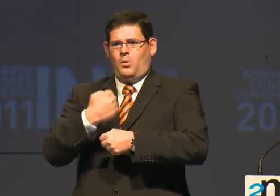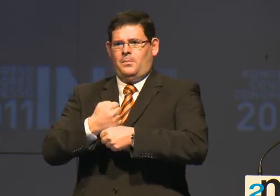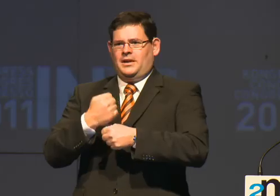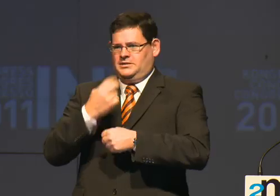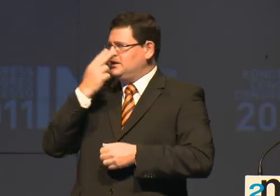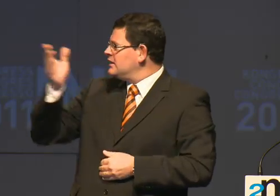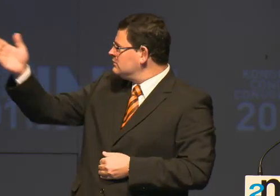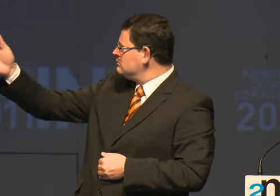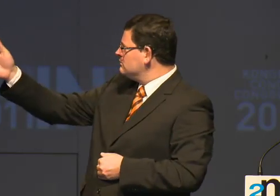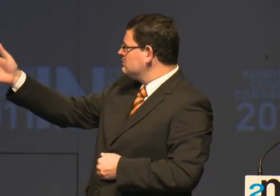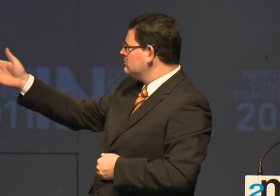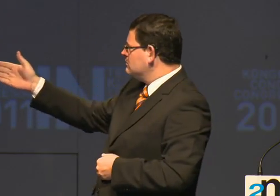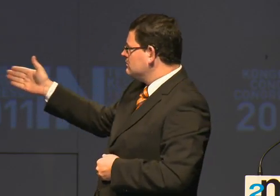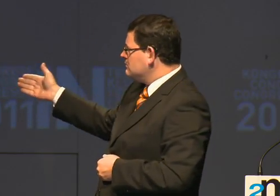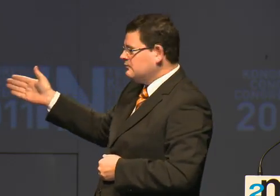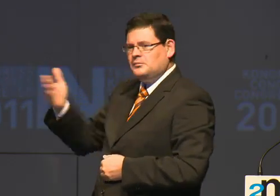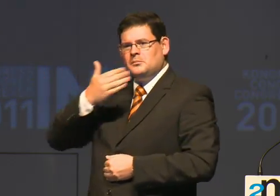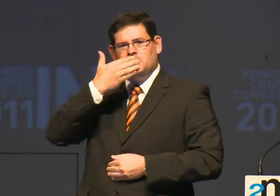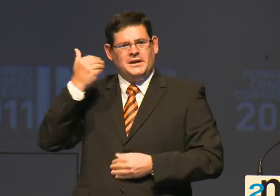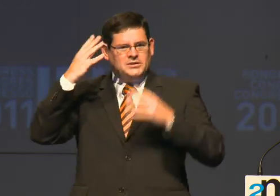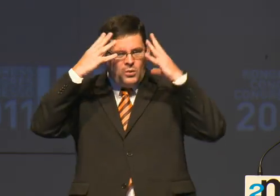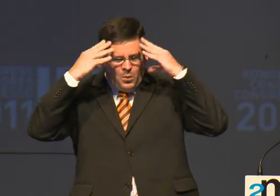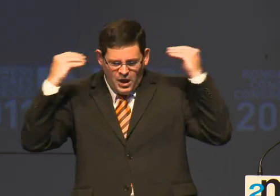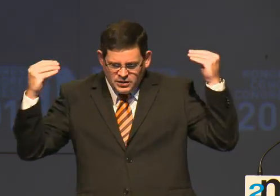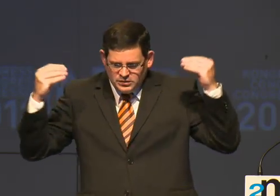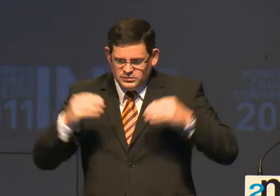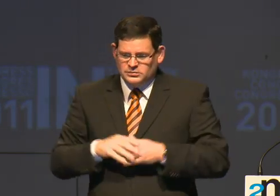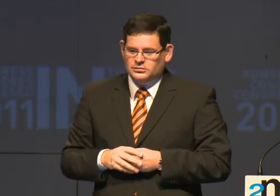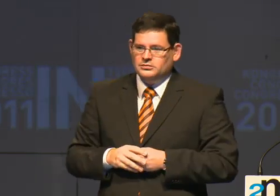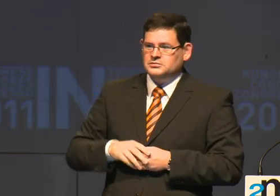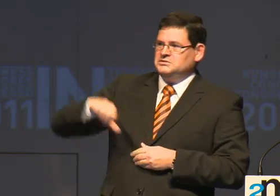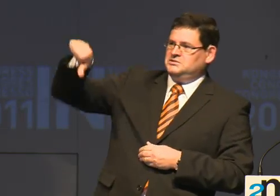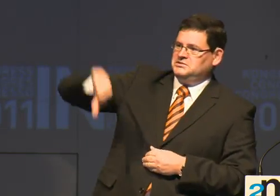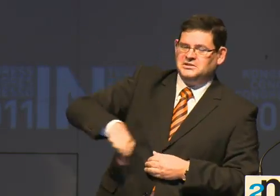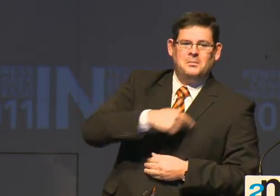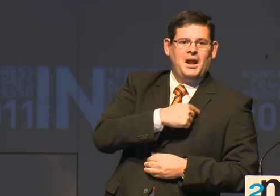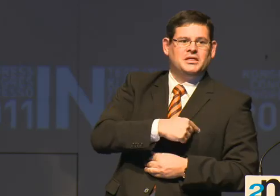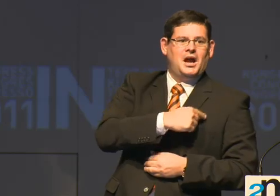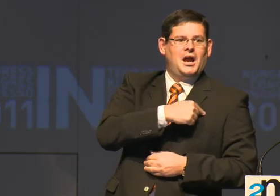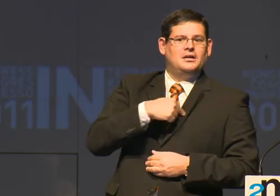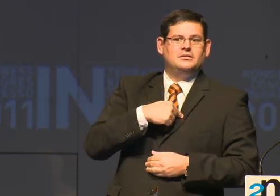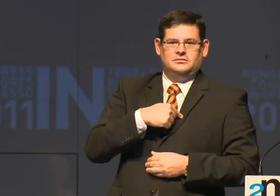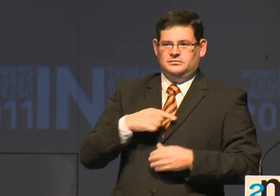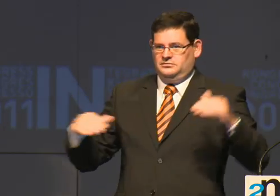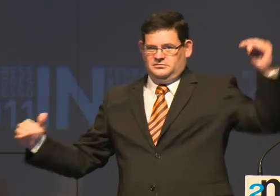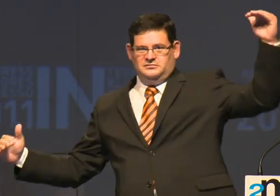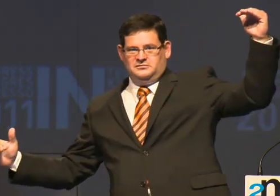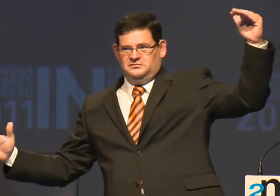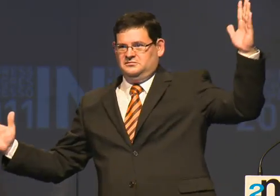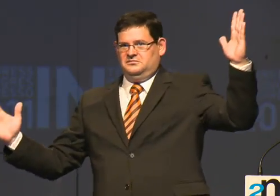Dans les pays de l'Union européenne, vous voyez les statistiques de l'emploi dans l'Union européenne des années 2000